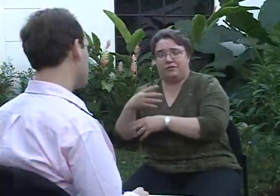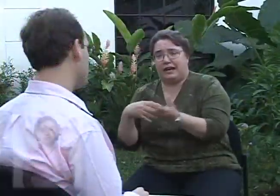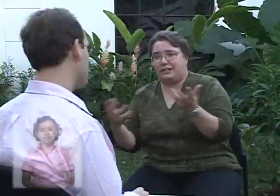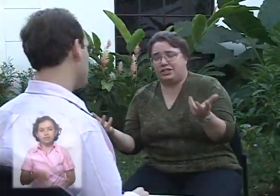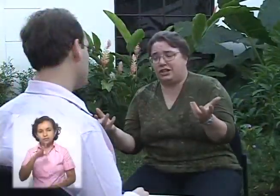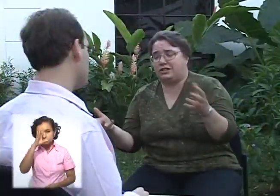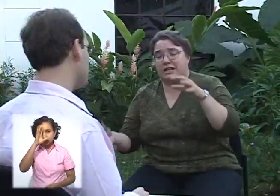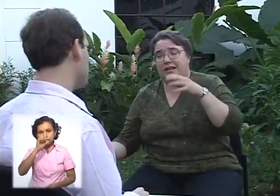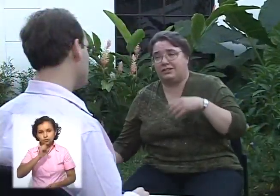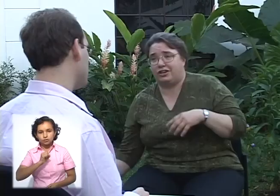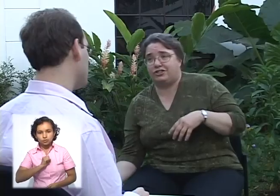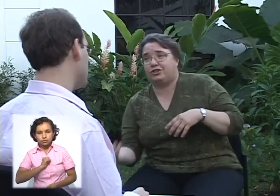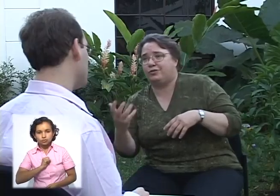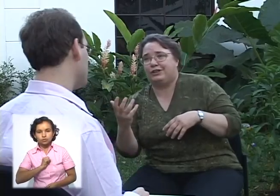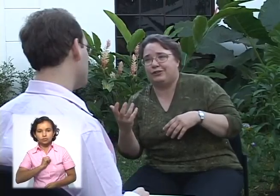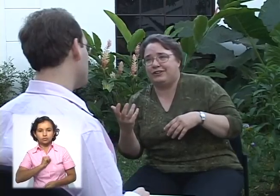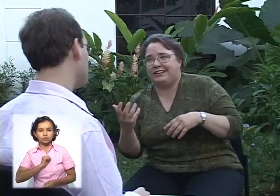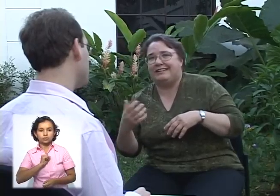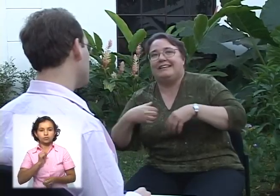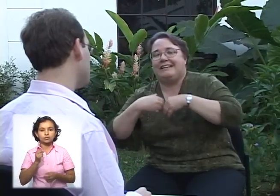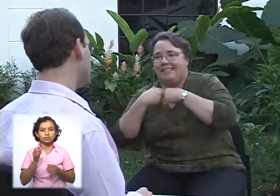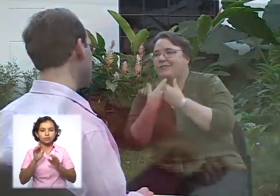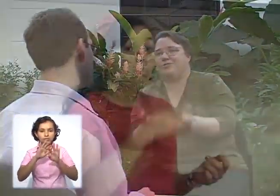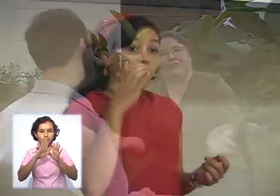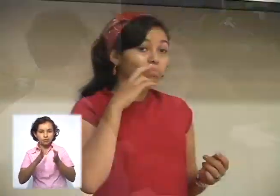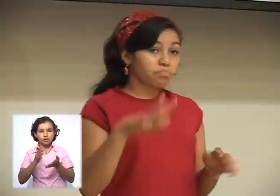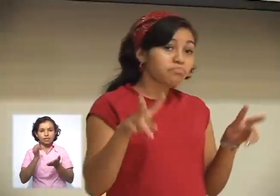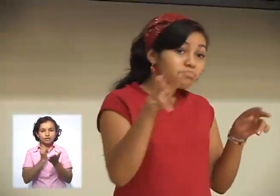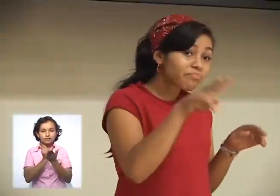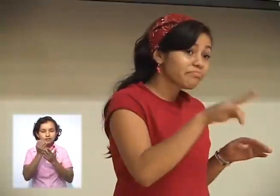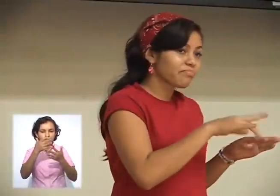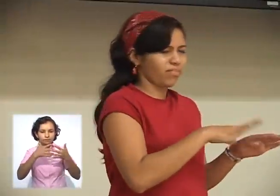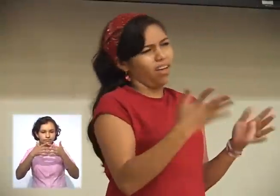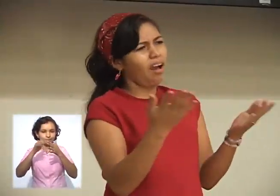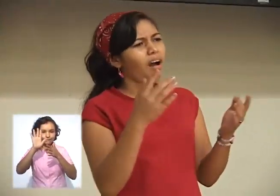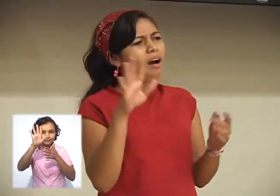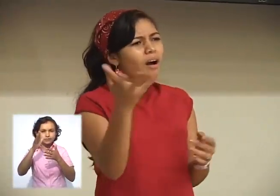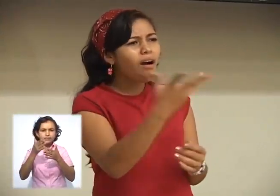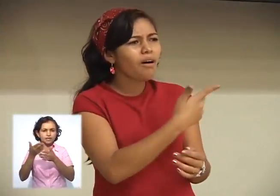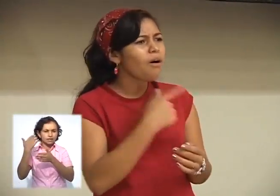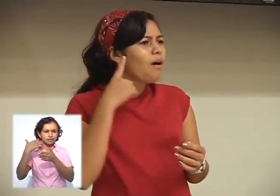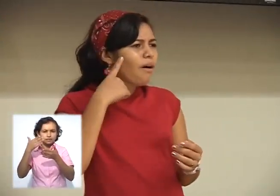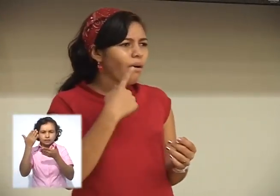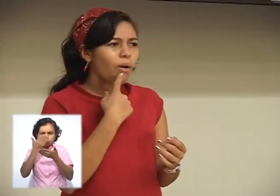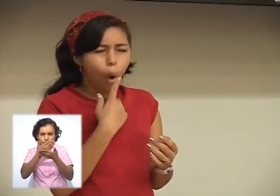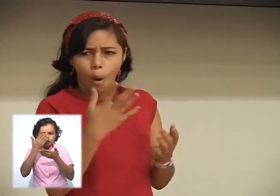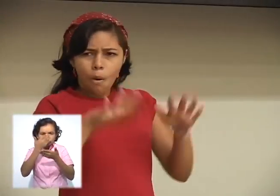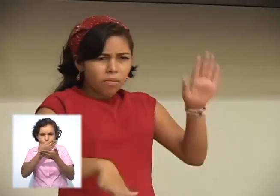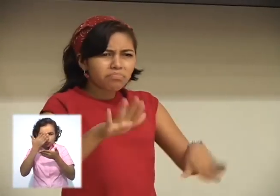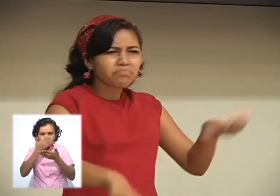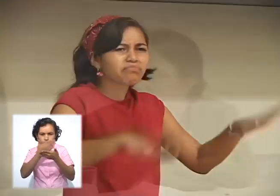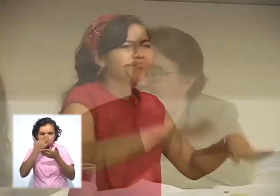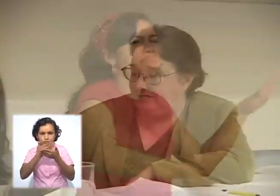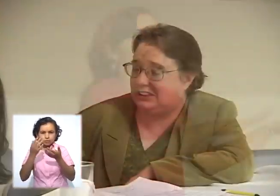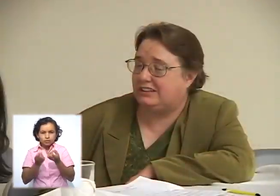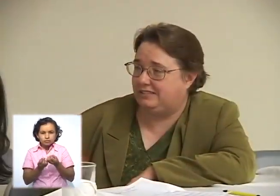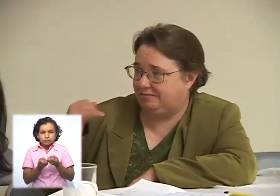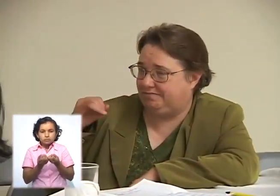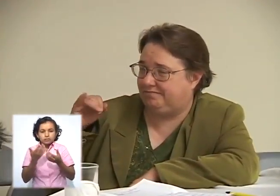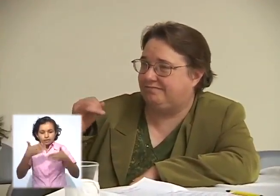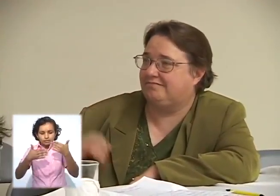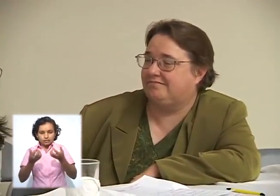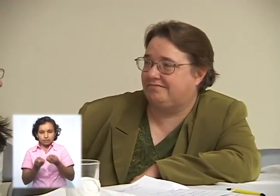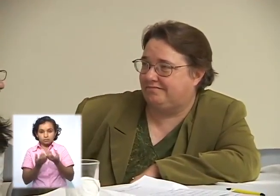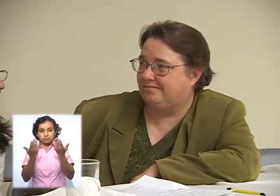Judy Kegel, lingüista de la Universidad de Southern Maine en Portland, ha estudiado este fenómeno desde su nacimiento. Hace